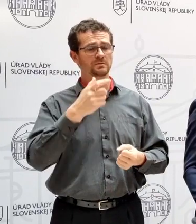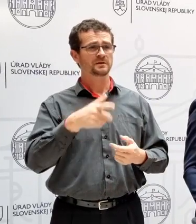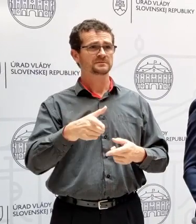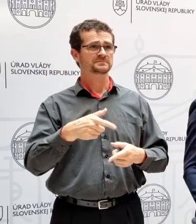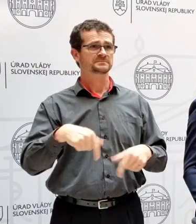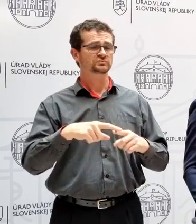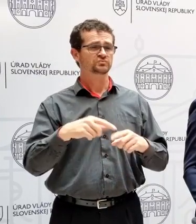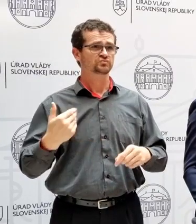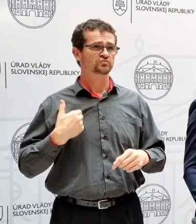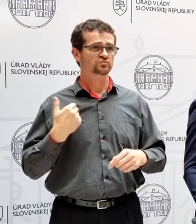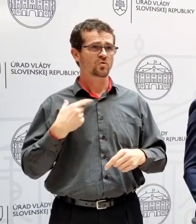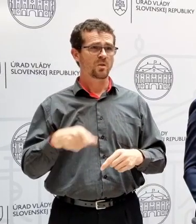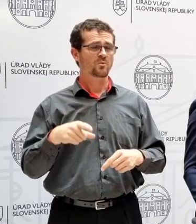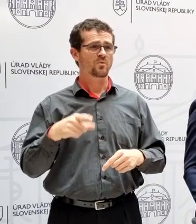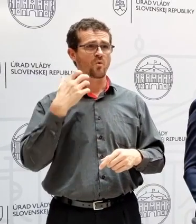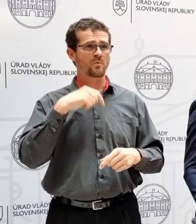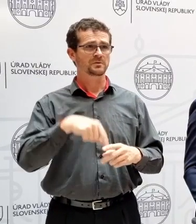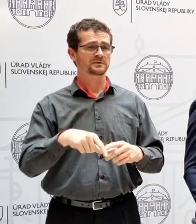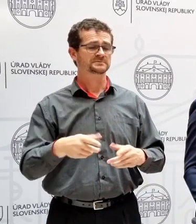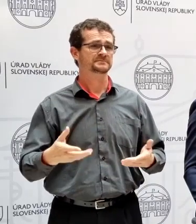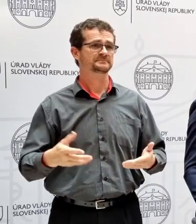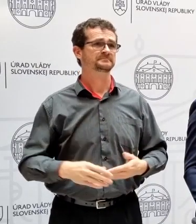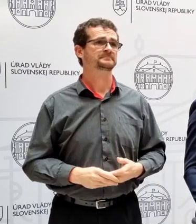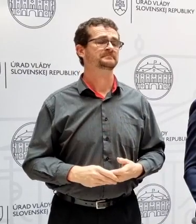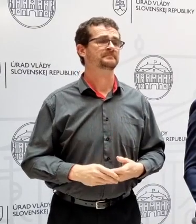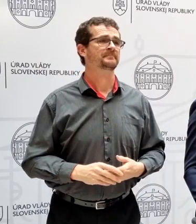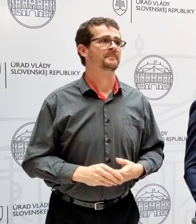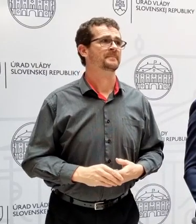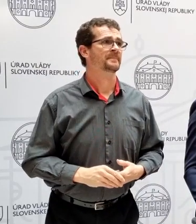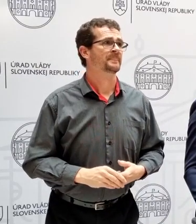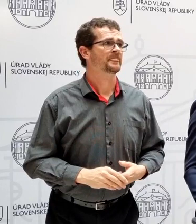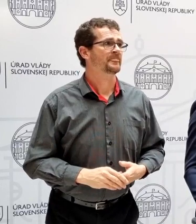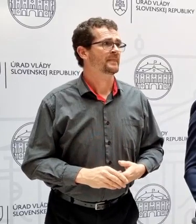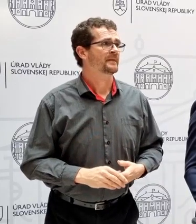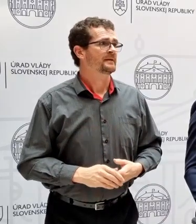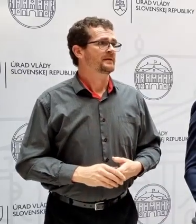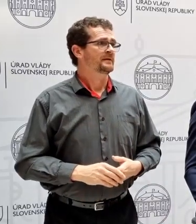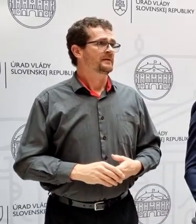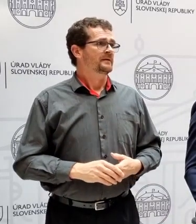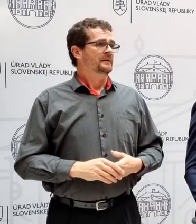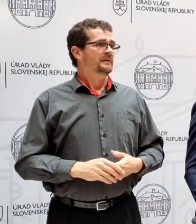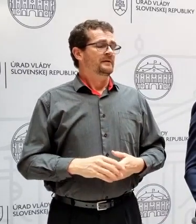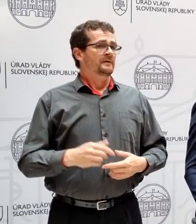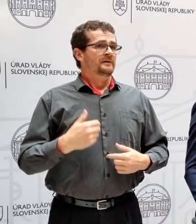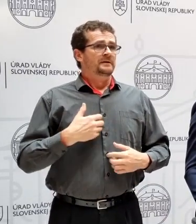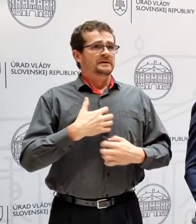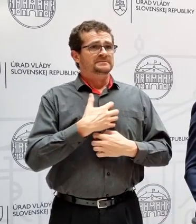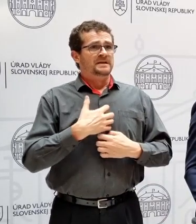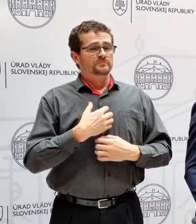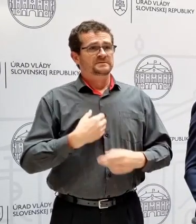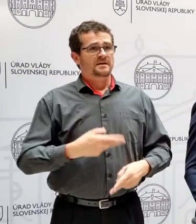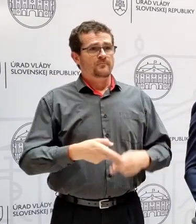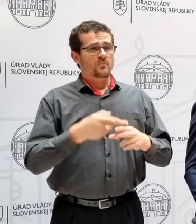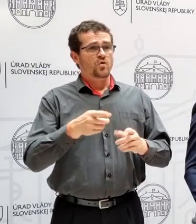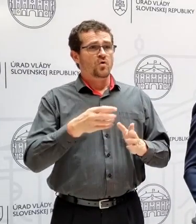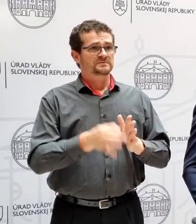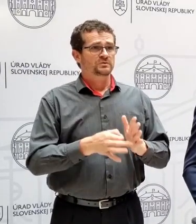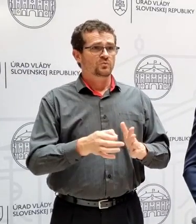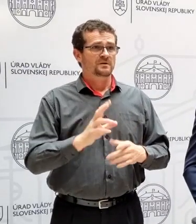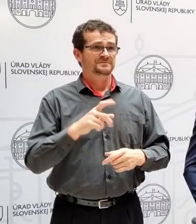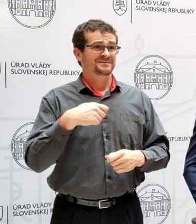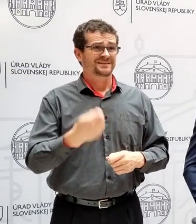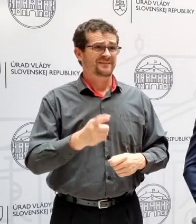tú školu v tej obci a podobne? Tak som teraz povedal, my sa budeme snažiť pomôcť každému, kto sa do tej situácie